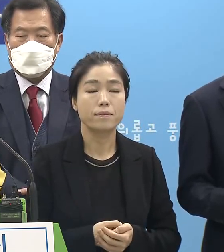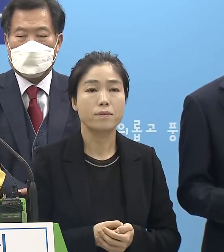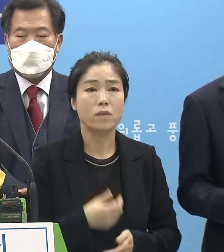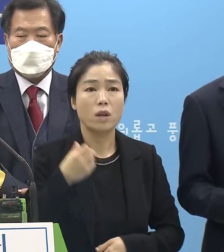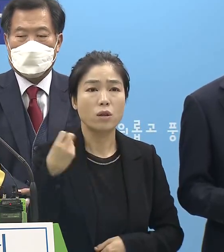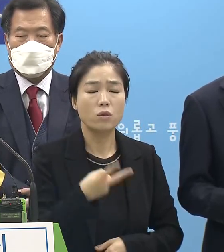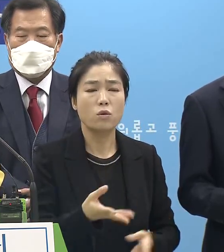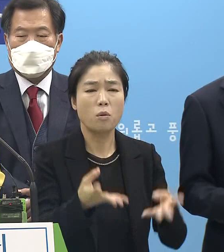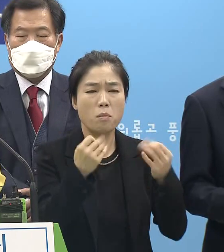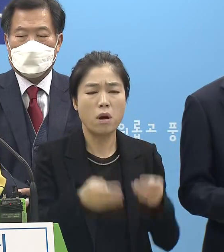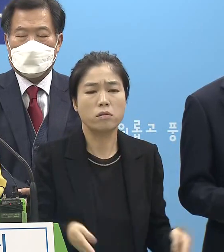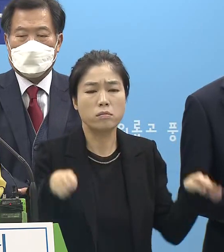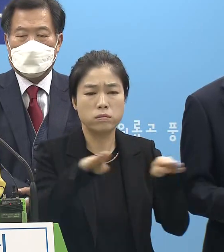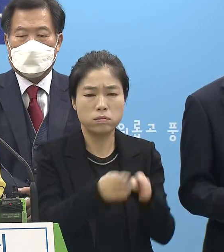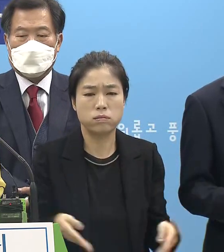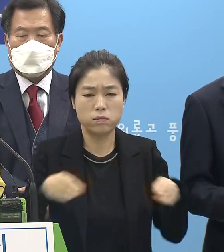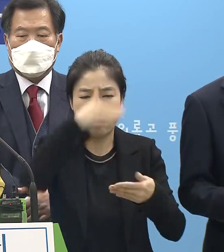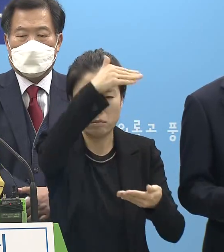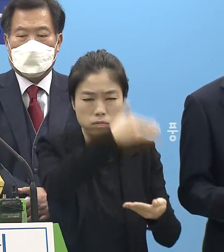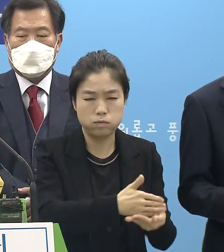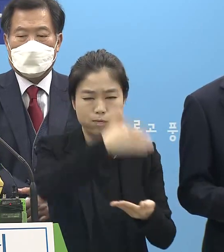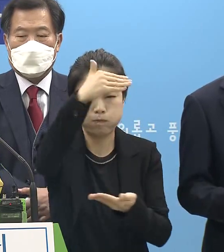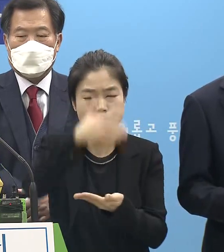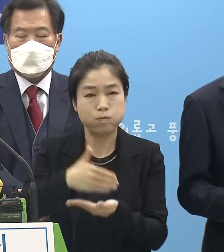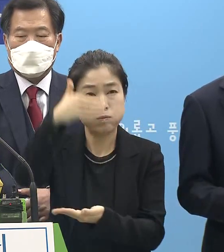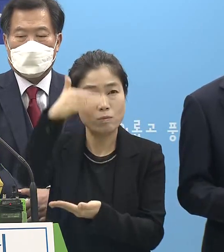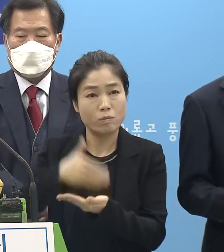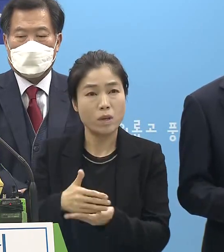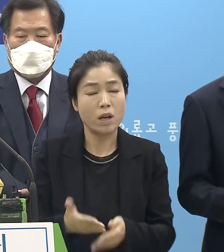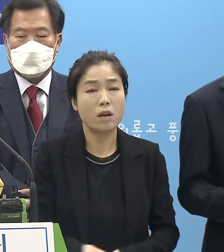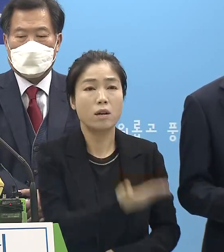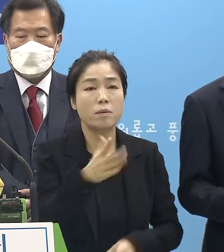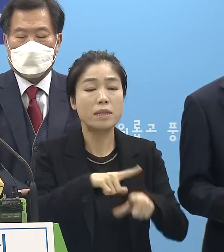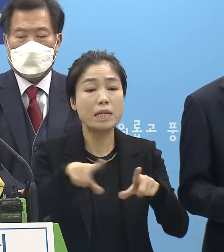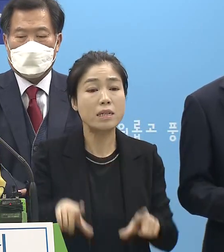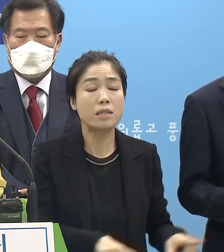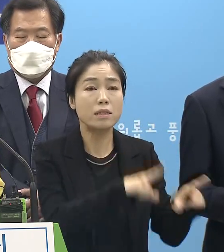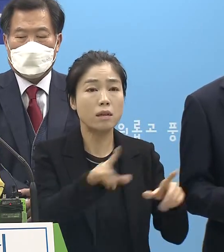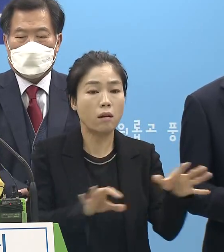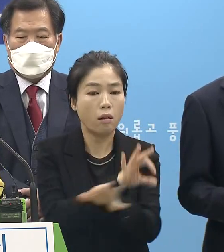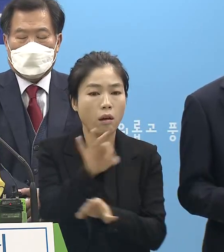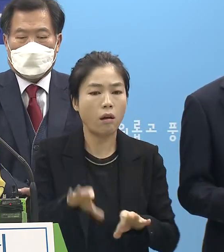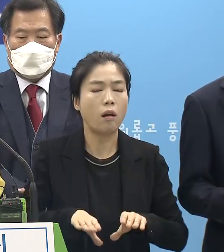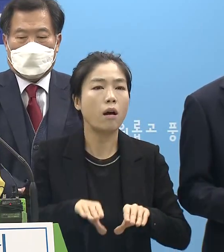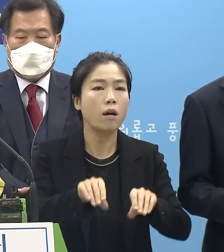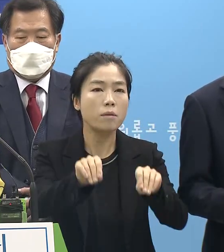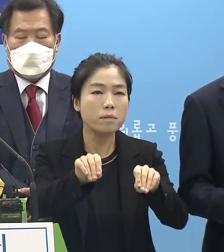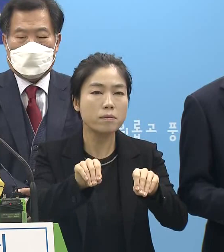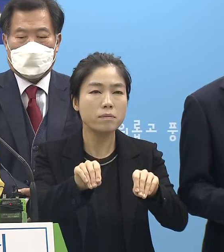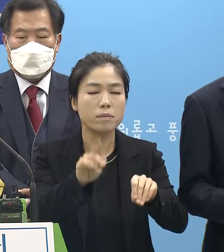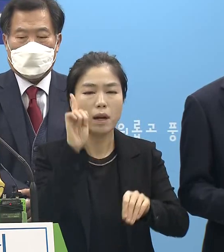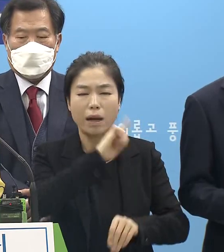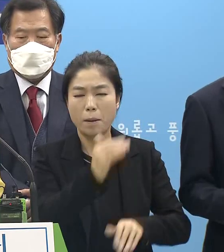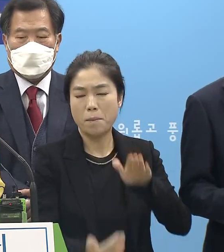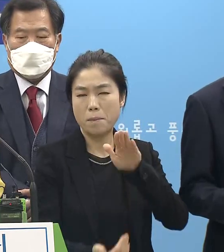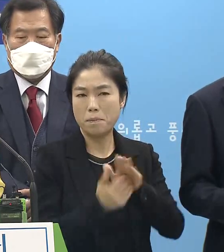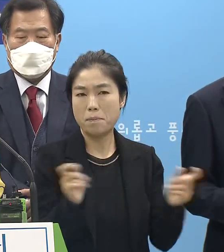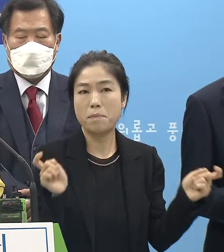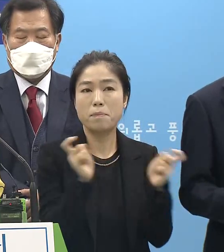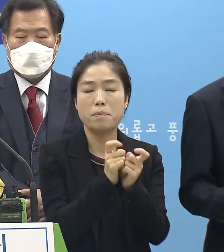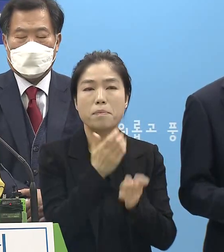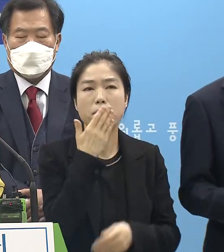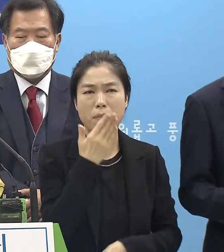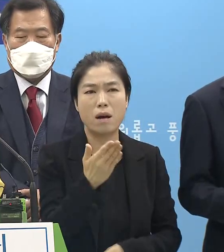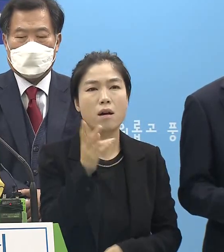또다시 수많은 시설들이 폐쇄되면서 시민들의 일상과 지역경제가 멈추는 최악의 상황을 맞이할